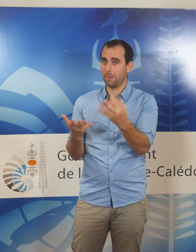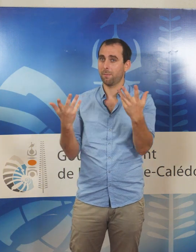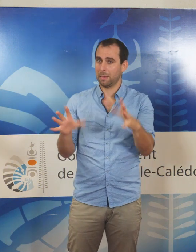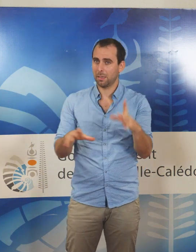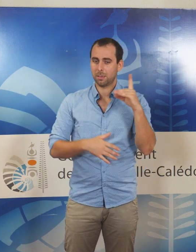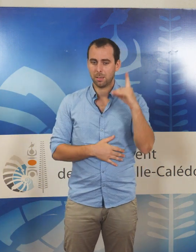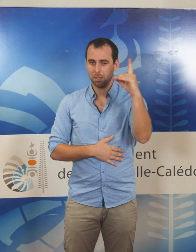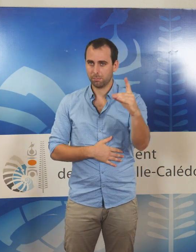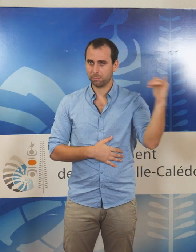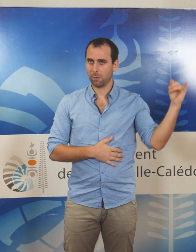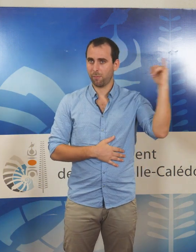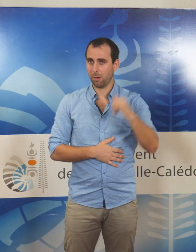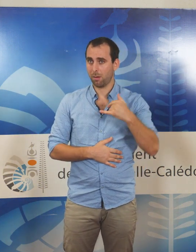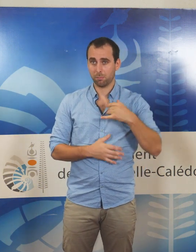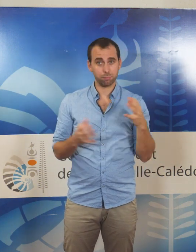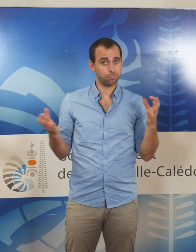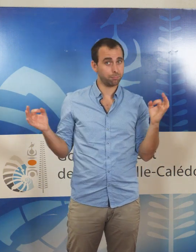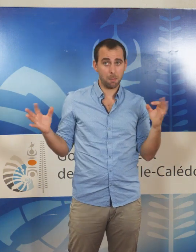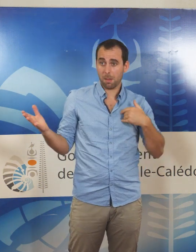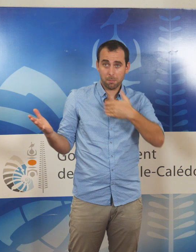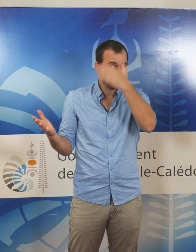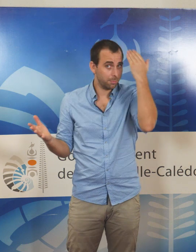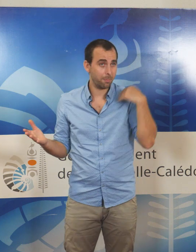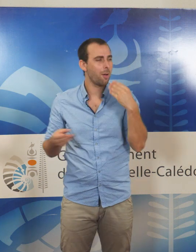dimanche. Peut-être qu'il y a des informations qui me manquent. Ou dans les jours prochains.